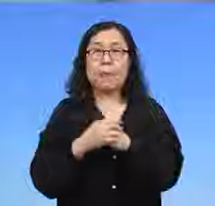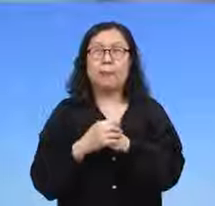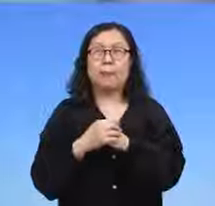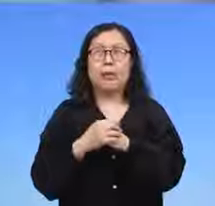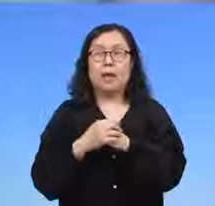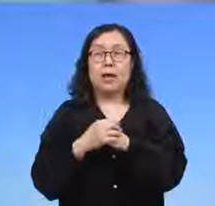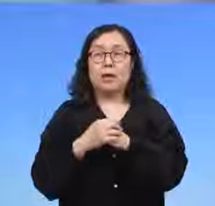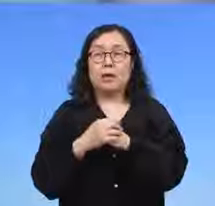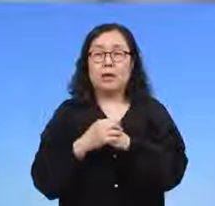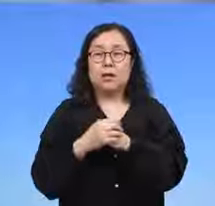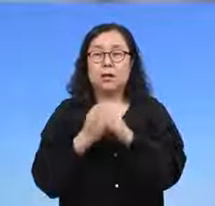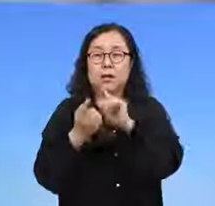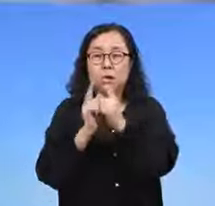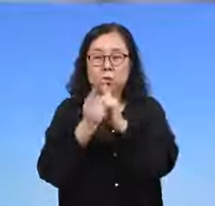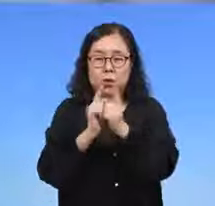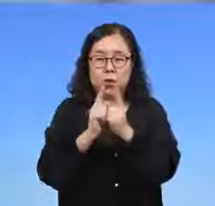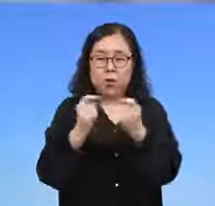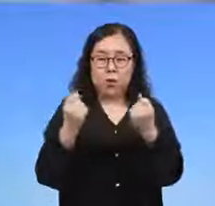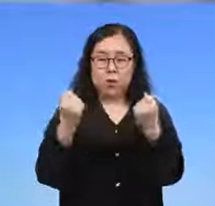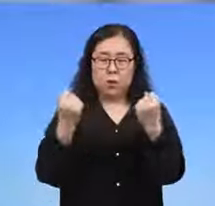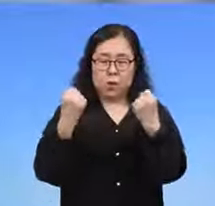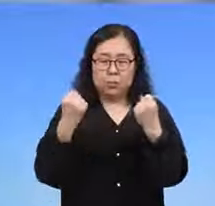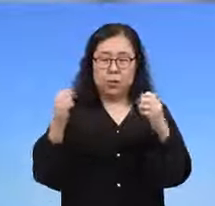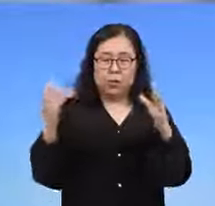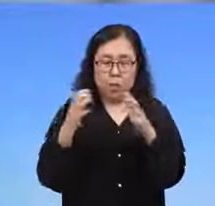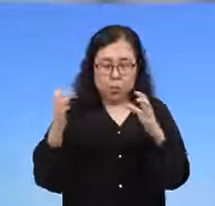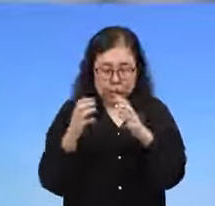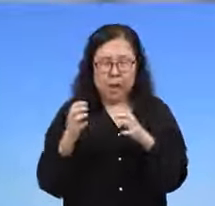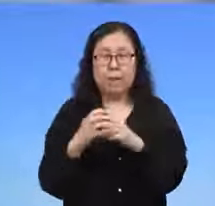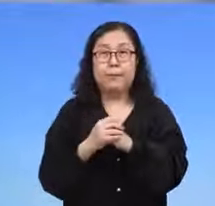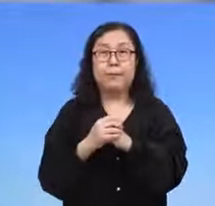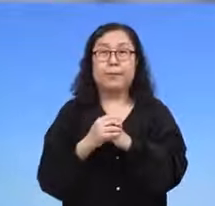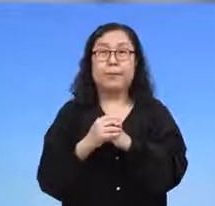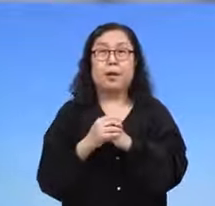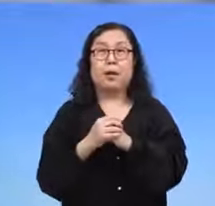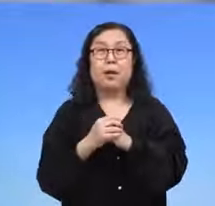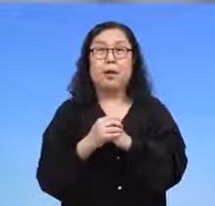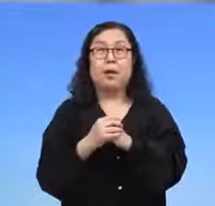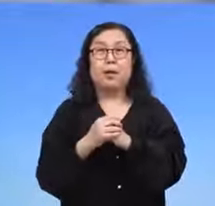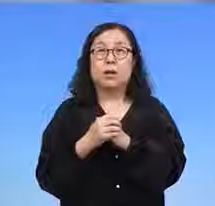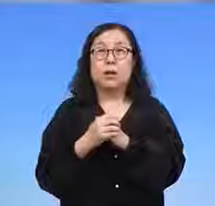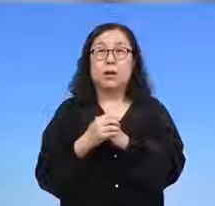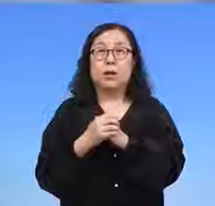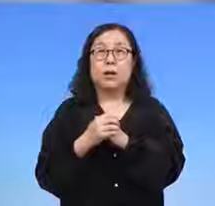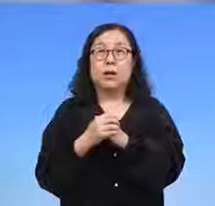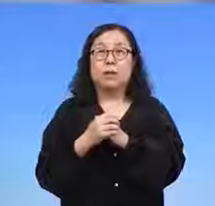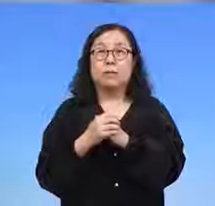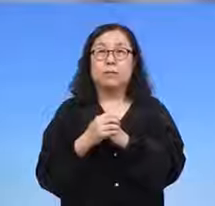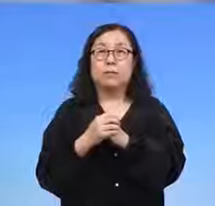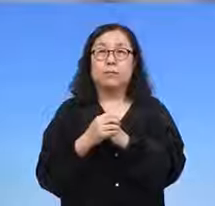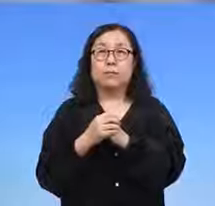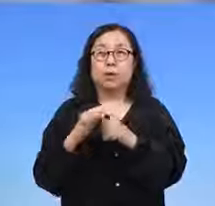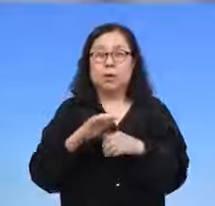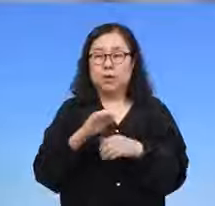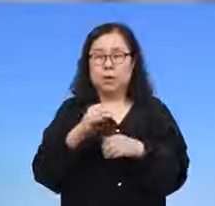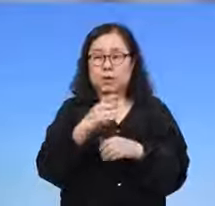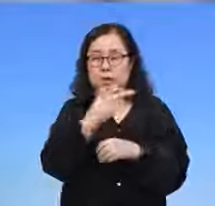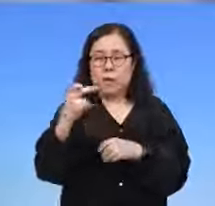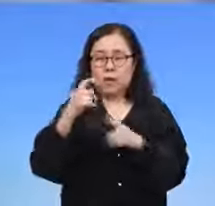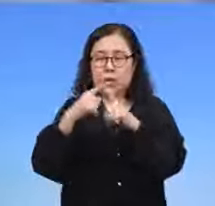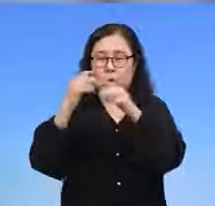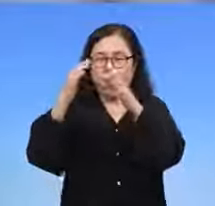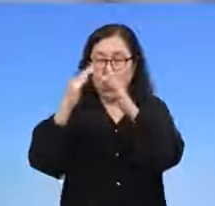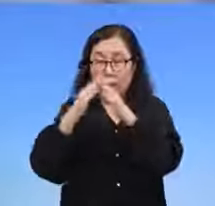중에 하나가 그 지역에 들어가면 큰 교회 와가지고 또 우리 다 힘들다고 막 못 오게 막고 방해하고 이런 가슴 아픈